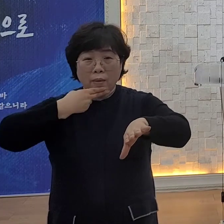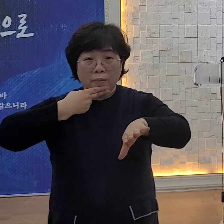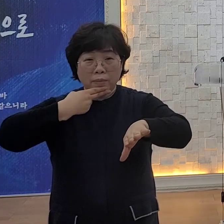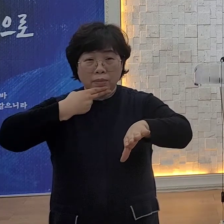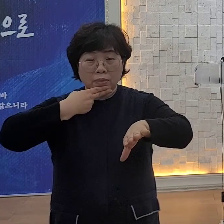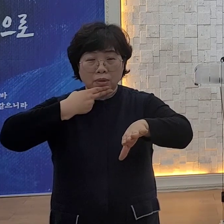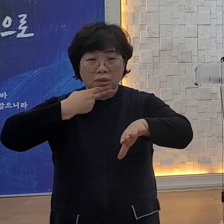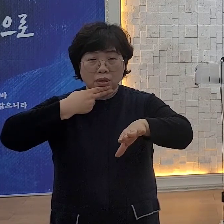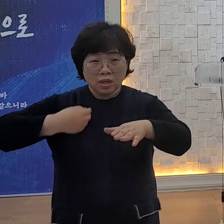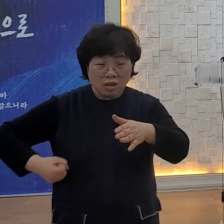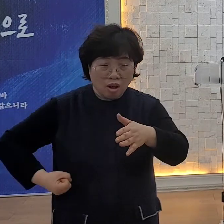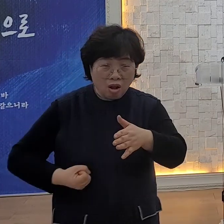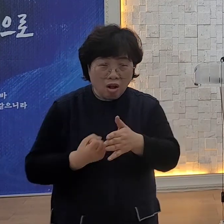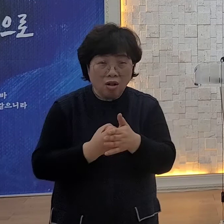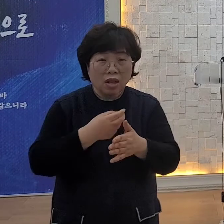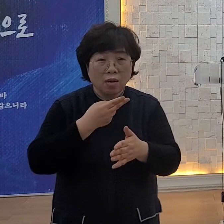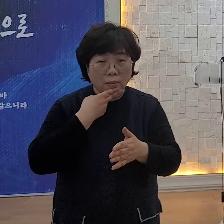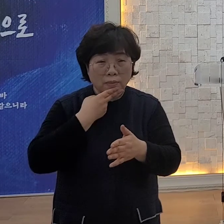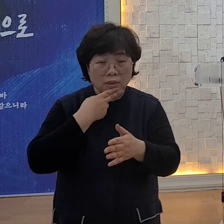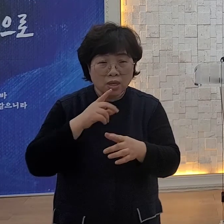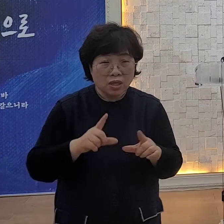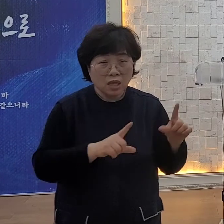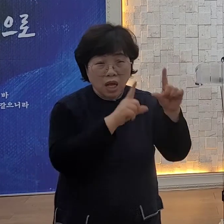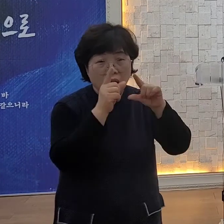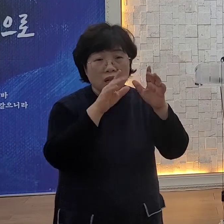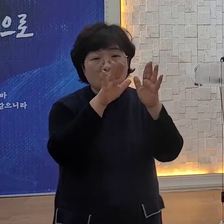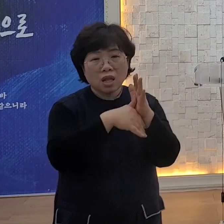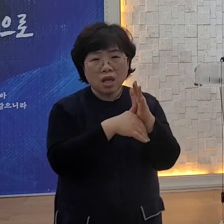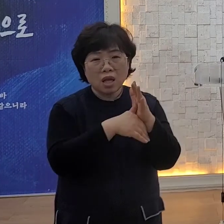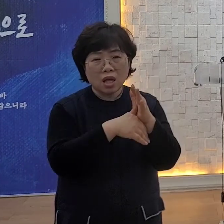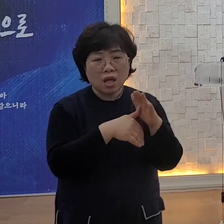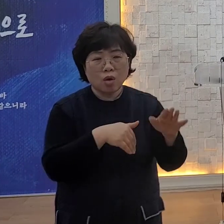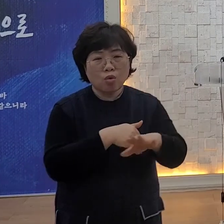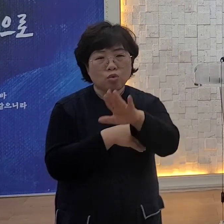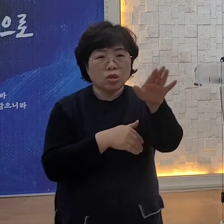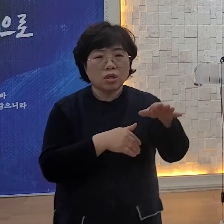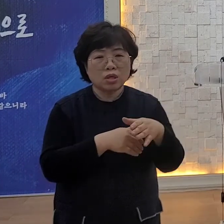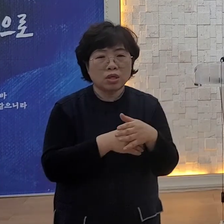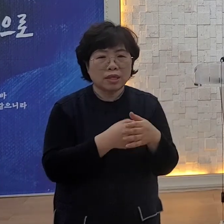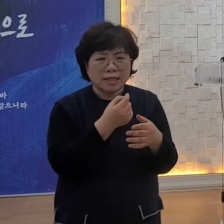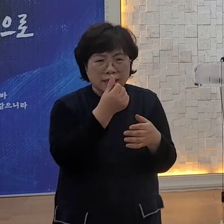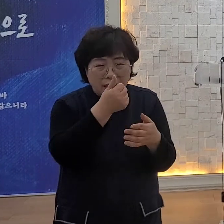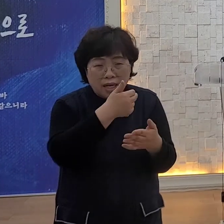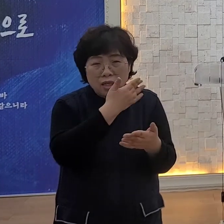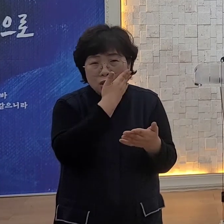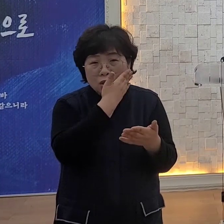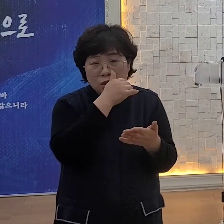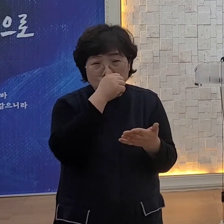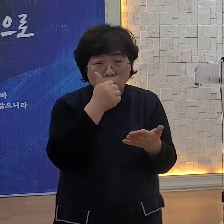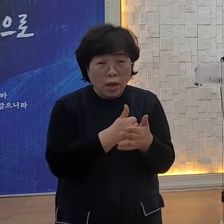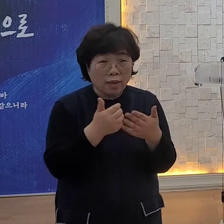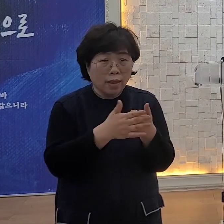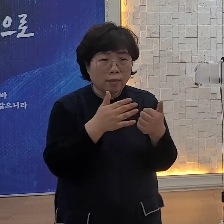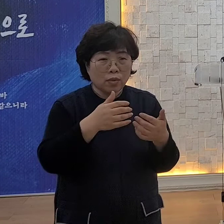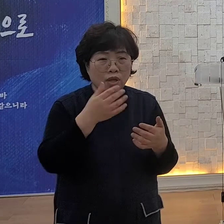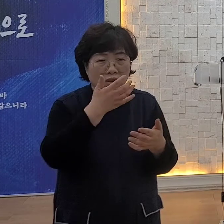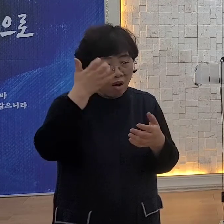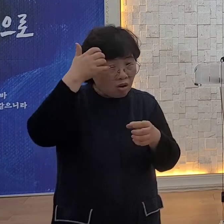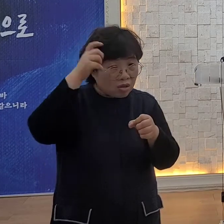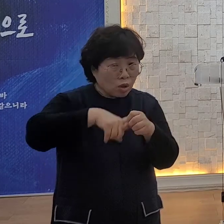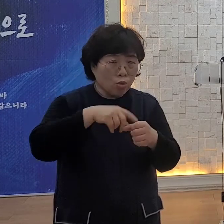정말 결단해 나가는 삶이 되지 아니하면 우리는 그것 때문에 반드시 영적으로 문제가 생기게 되어